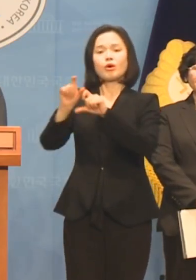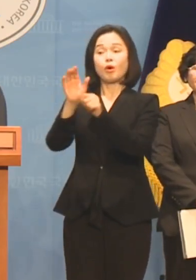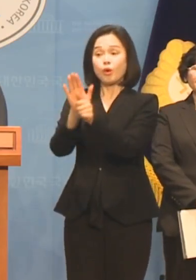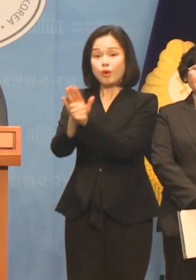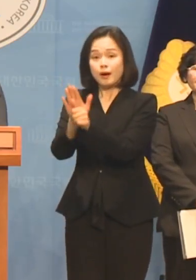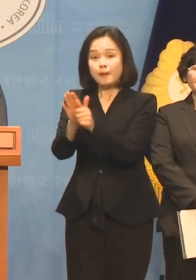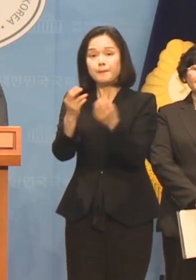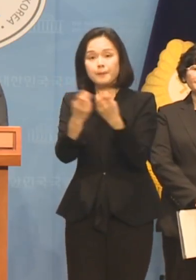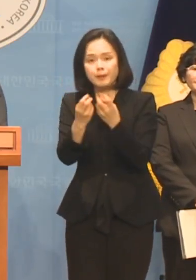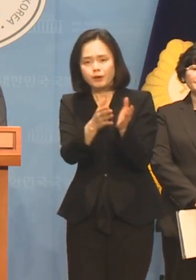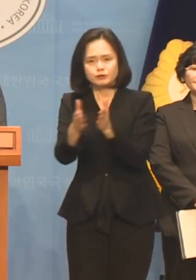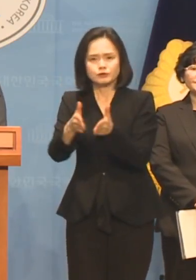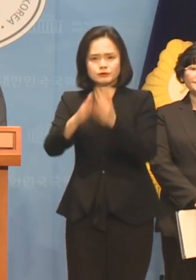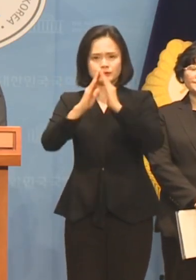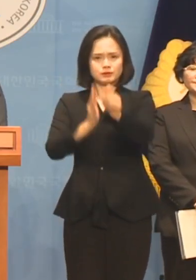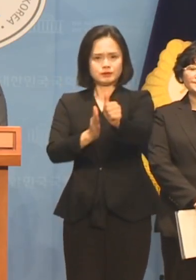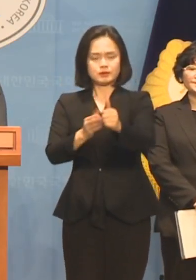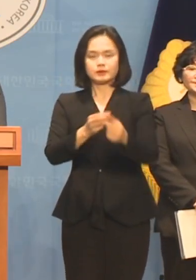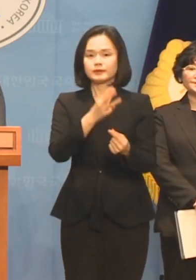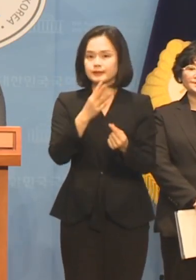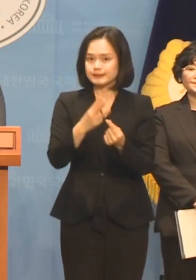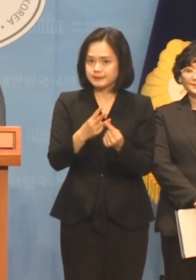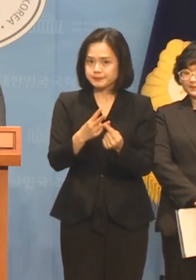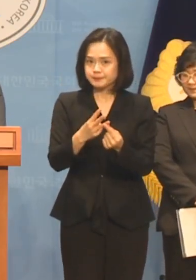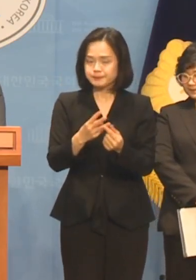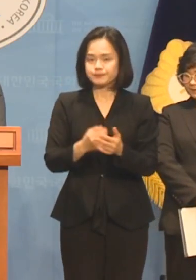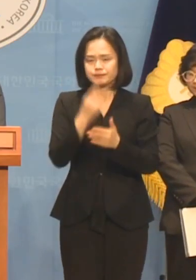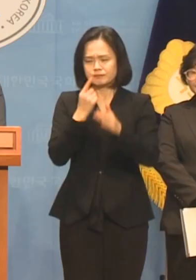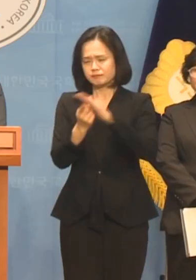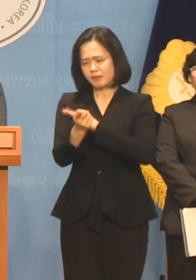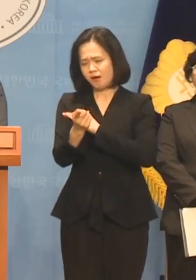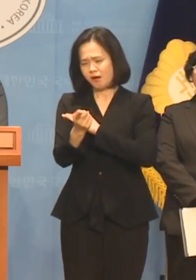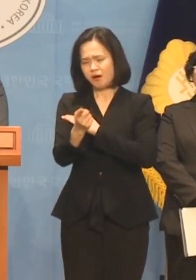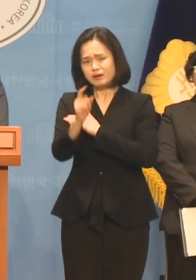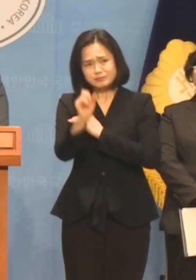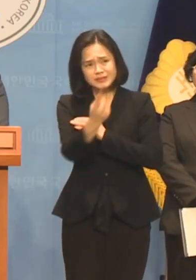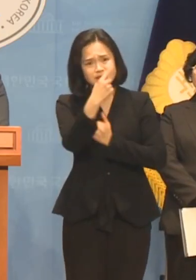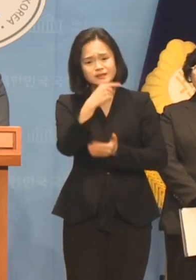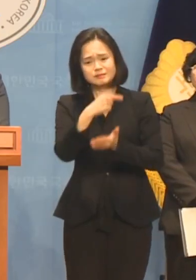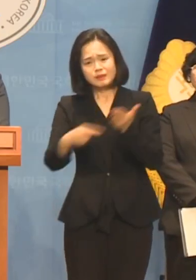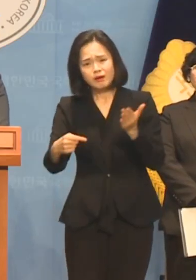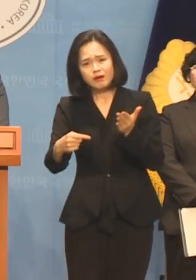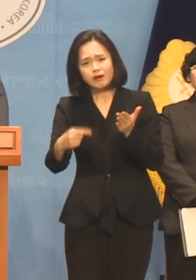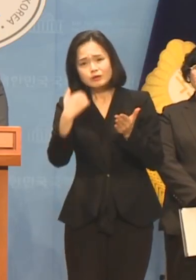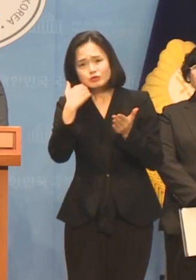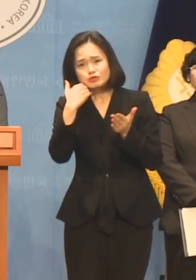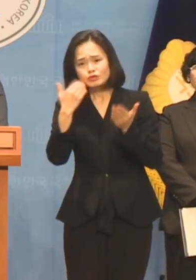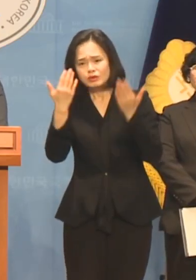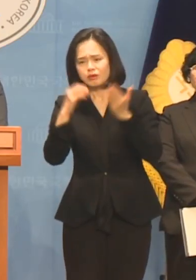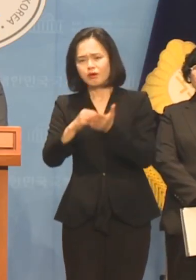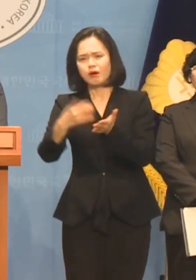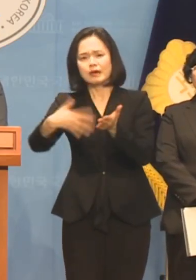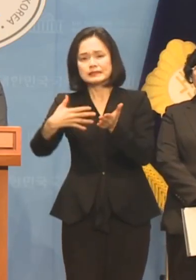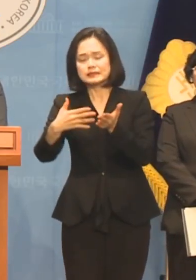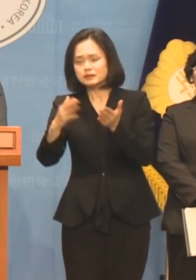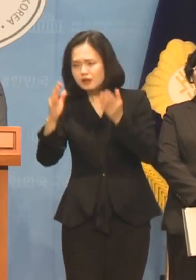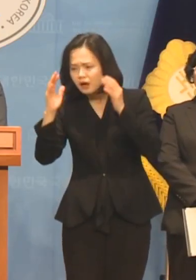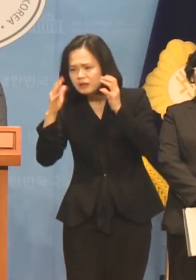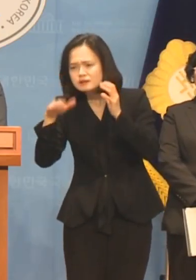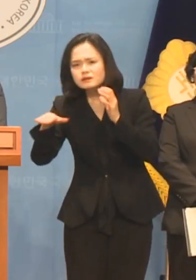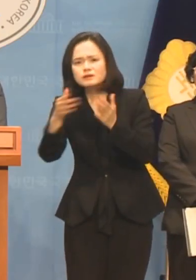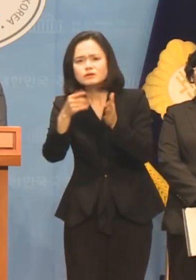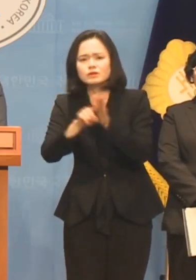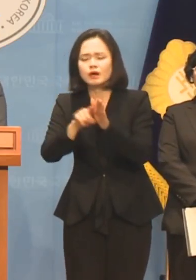합니다. 셋째, 역시 계엄 사태의 피해자인 미취학 아동과 학생들을 위한 마음